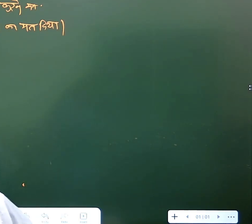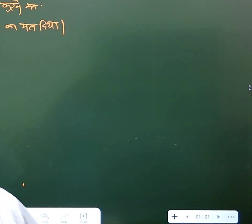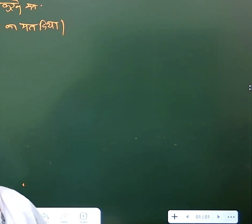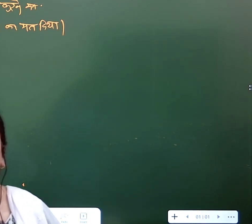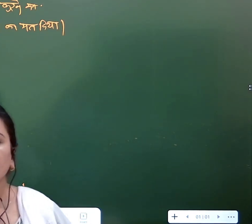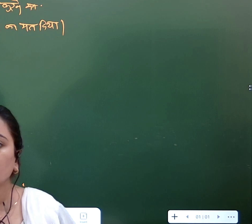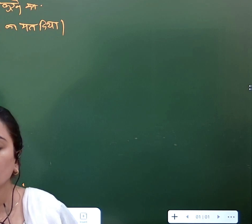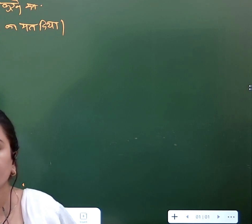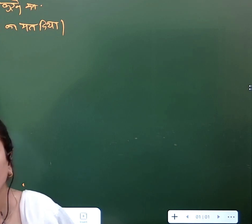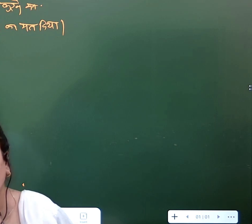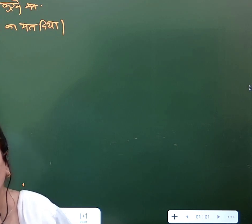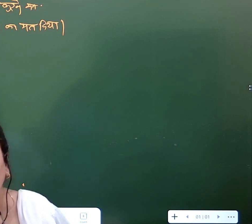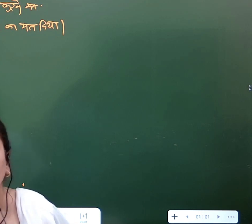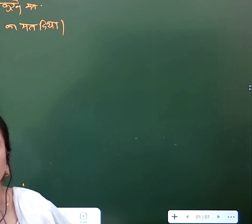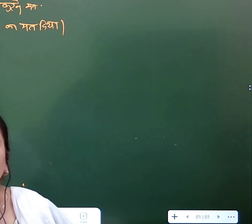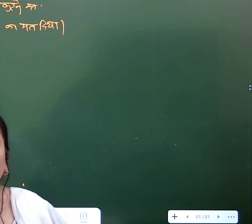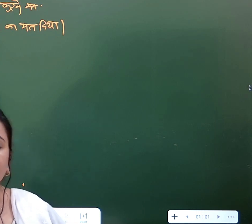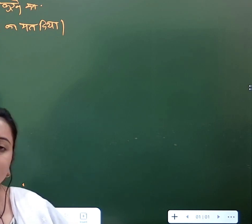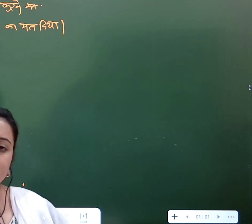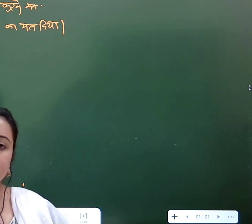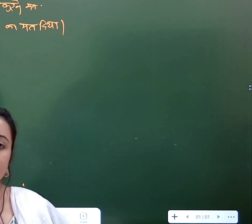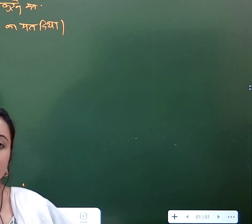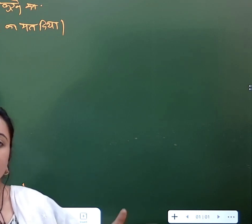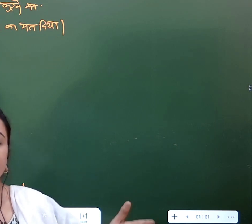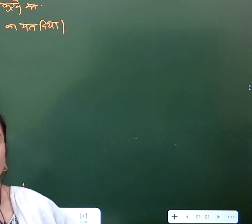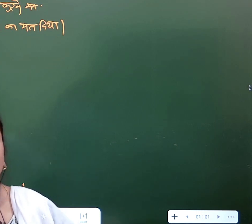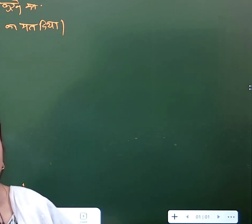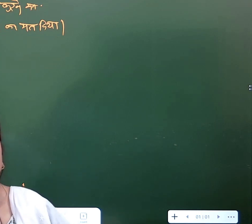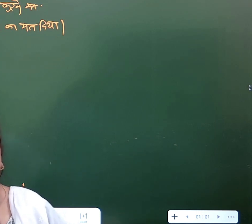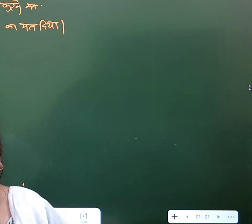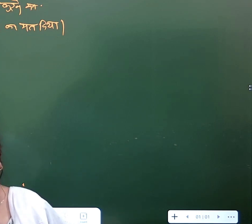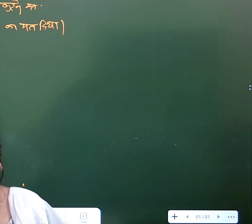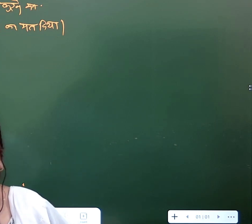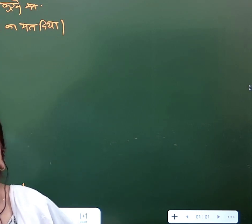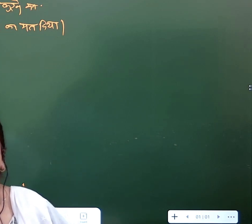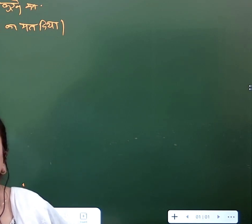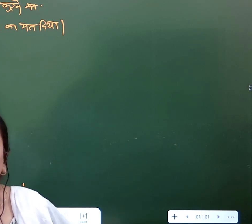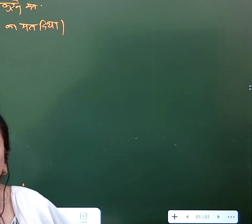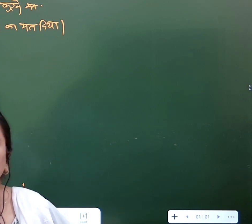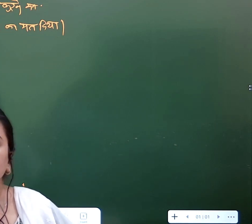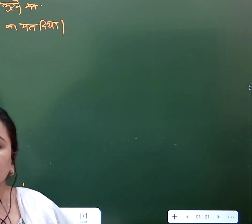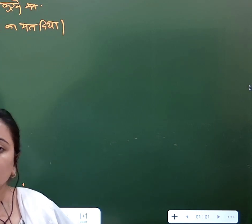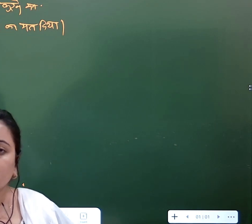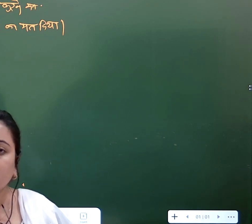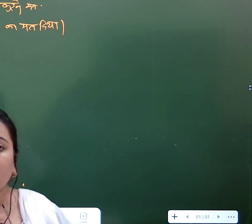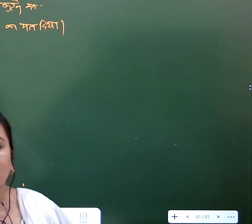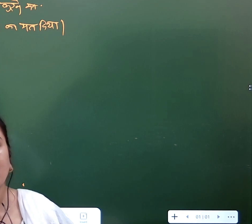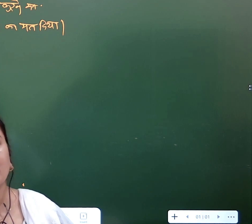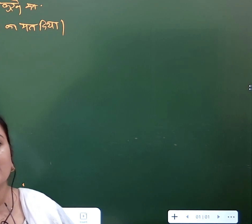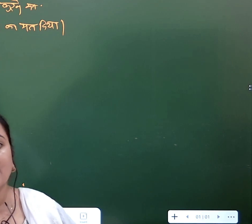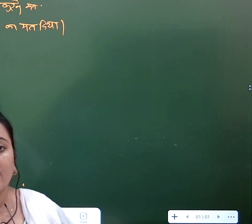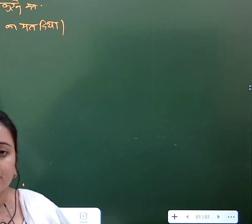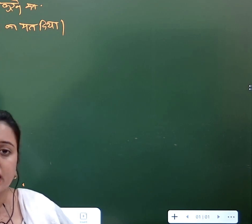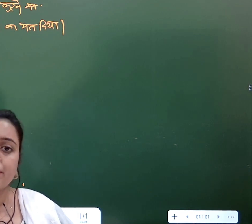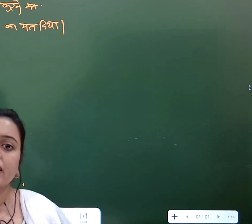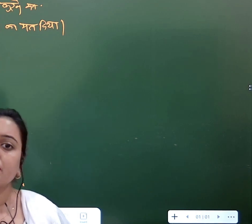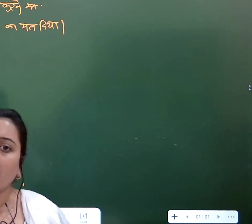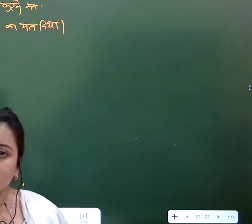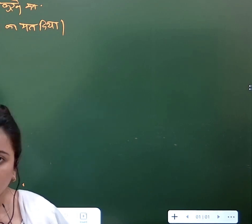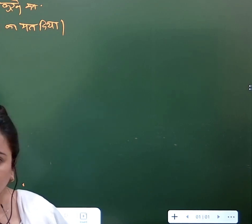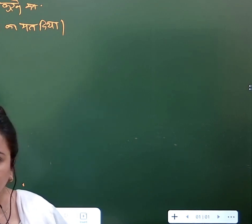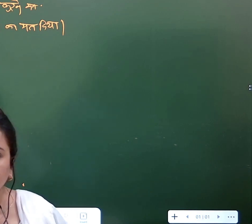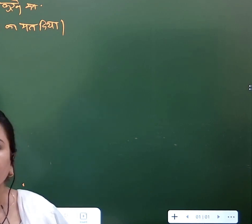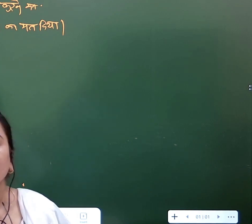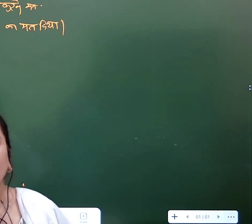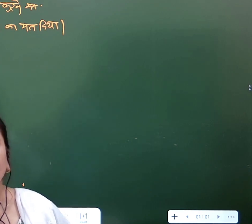जैसे कि मैंने आप लोगों को बताया कि हर एक जनरेशन में या हर एक समय में अलग अलग संतों ने अलग अलग धर्म की